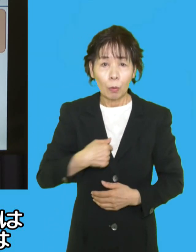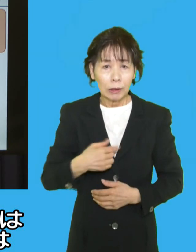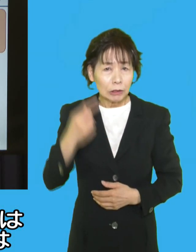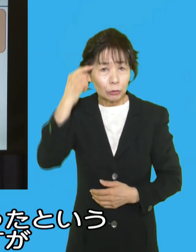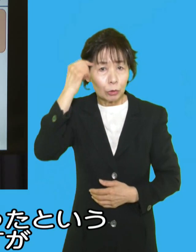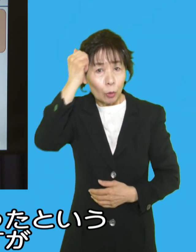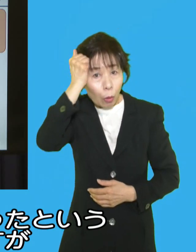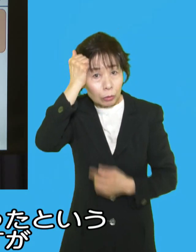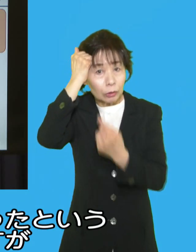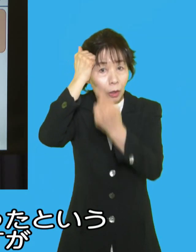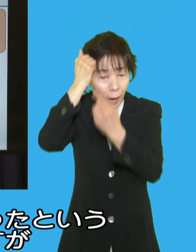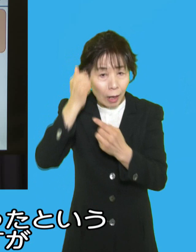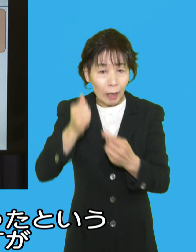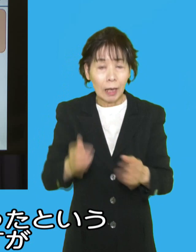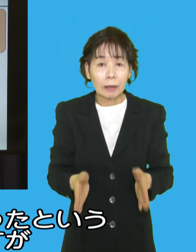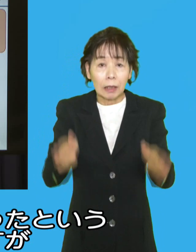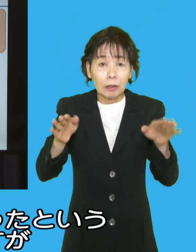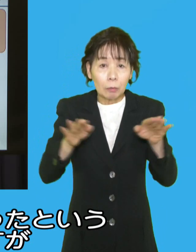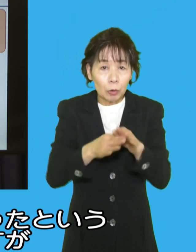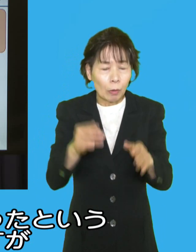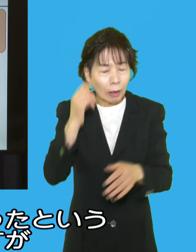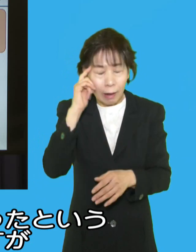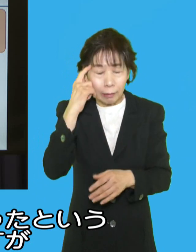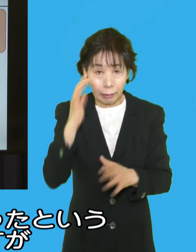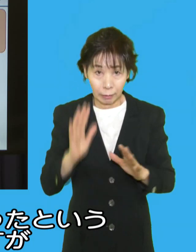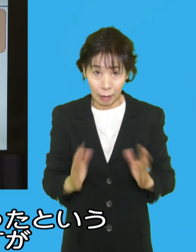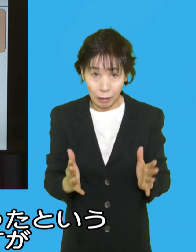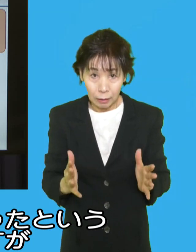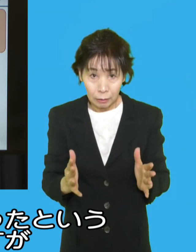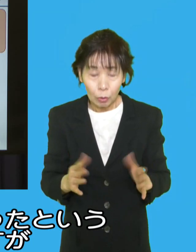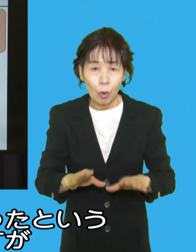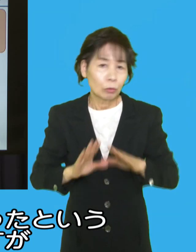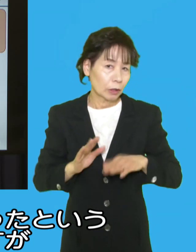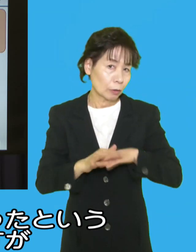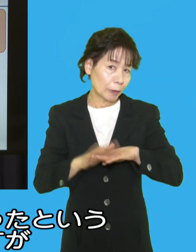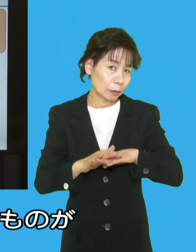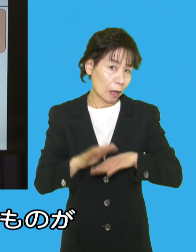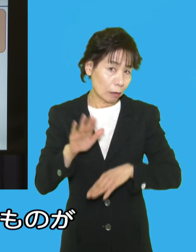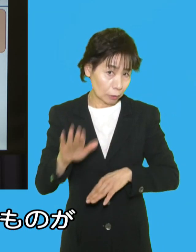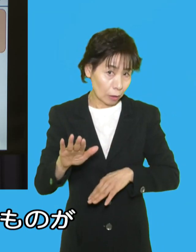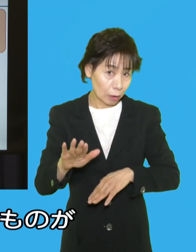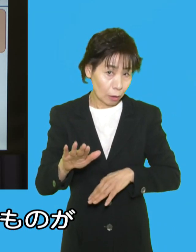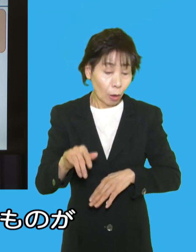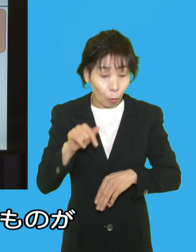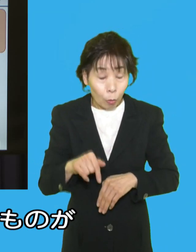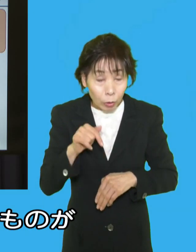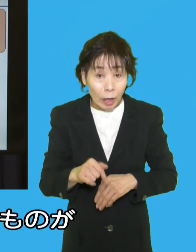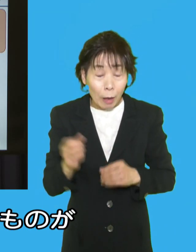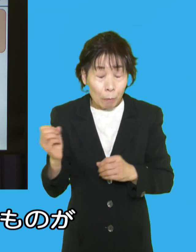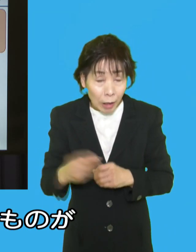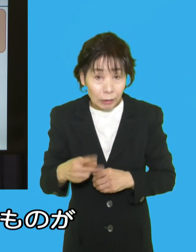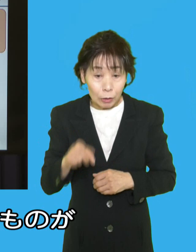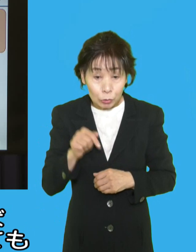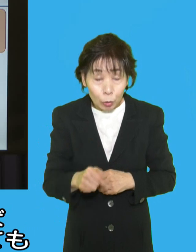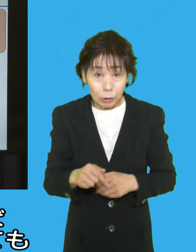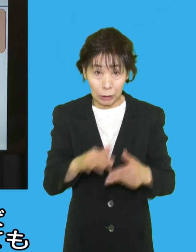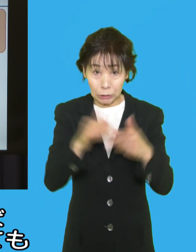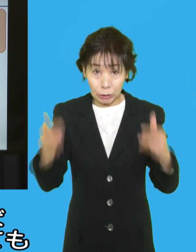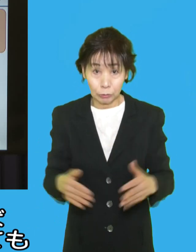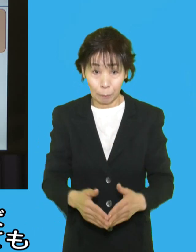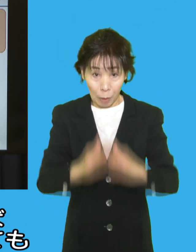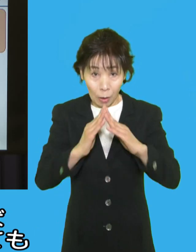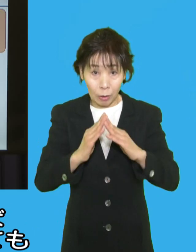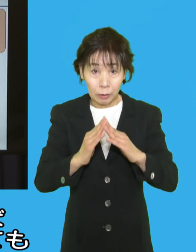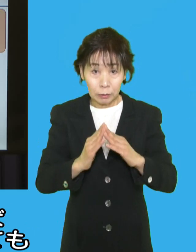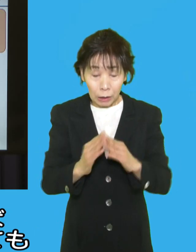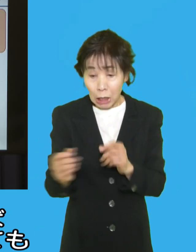物についてはあまり考えられていなかったような受け止めをしてたんですけれども、ここにまたそういったものができるんであれば、近いところであれ